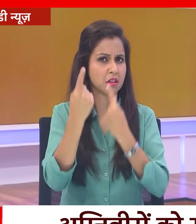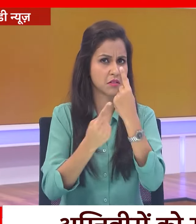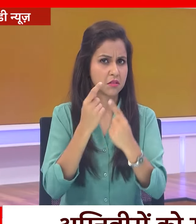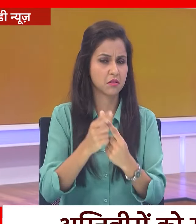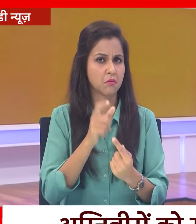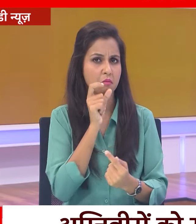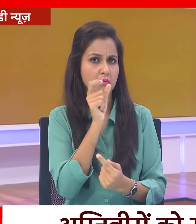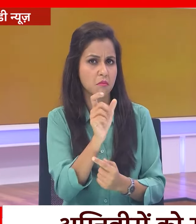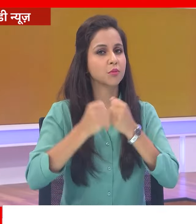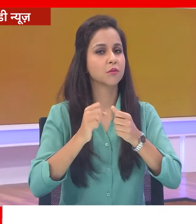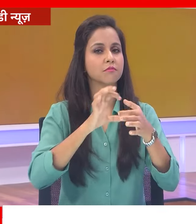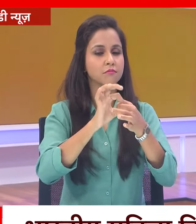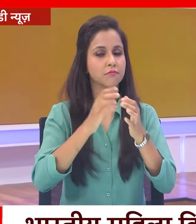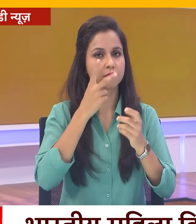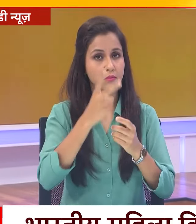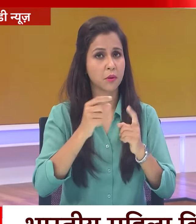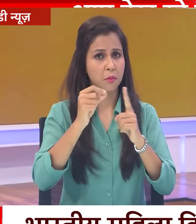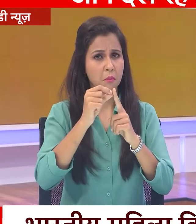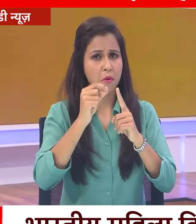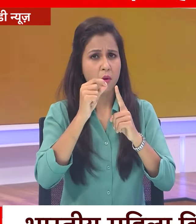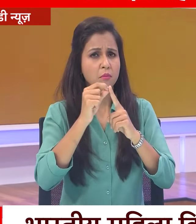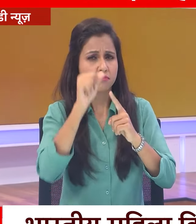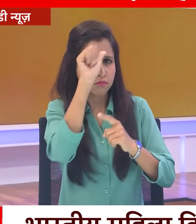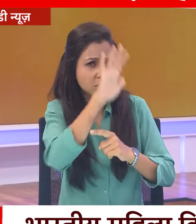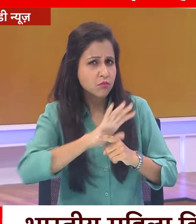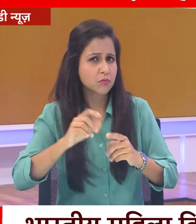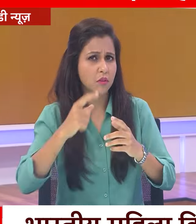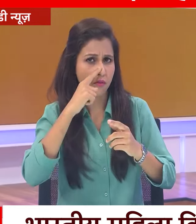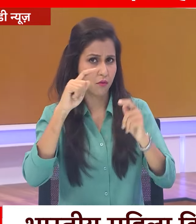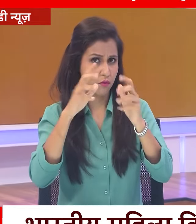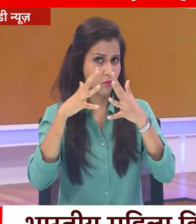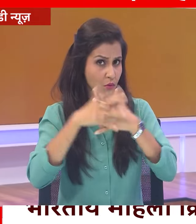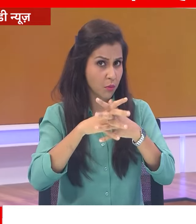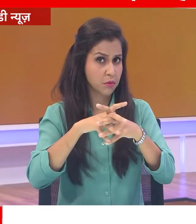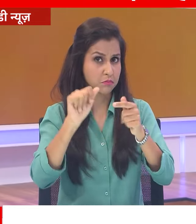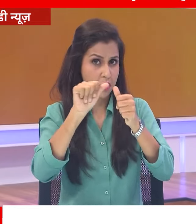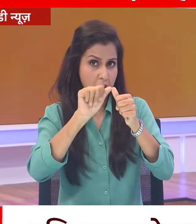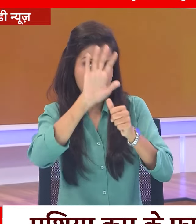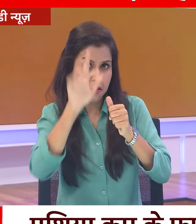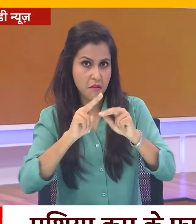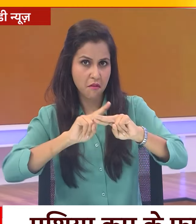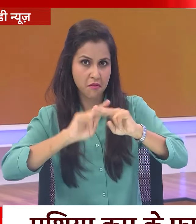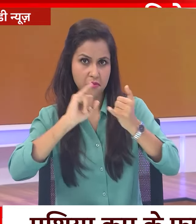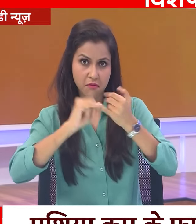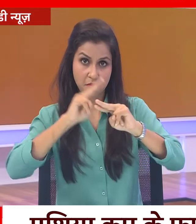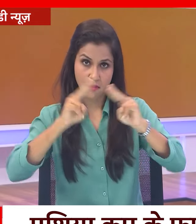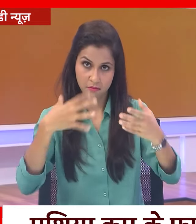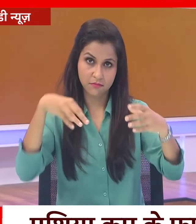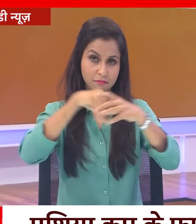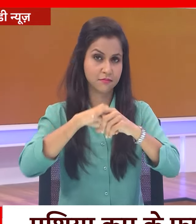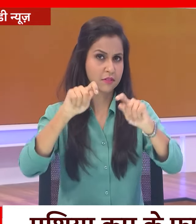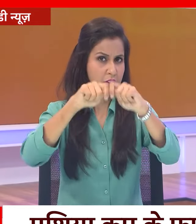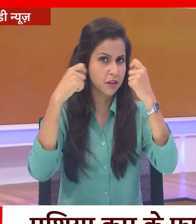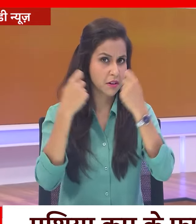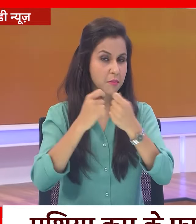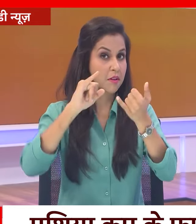भी आरोप लगाया। भारतीय महिला क्रिकेट टीम एशिया कप के फाइनल में पहुंच गई है। टीम ने